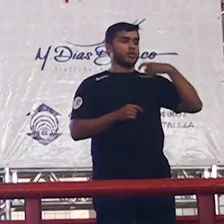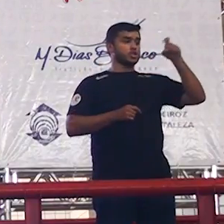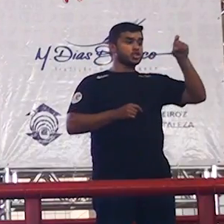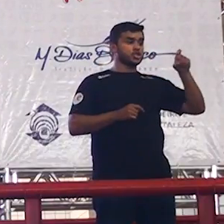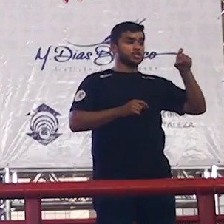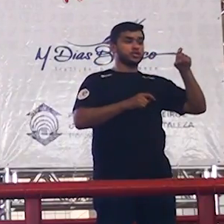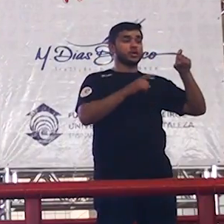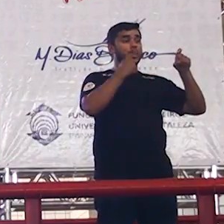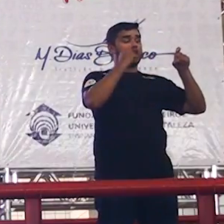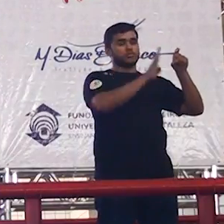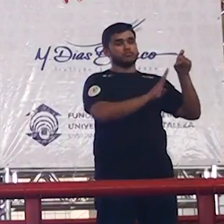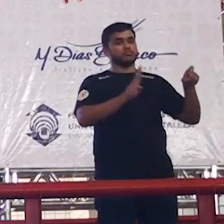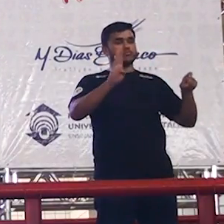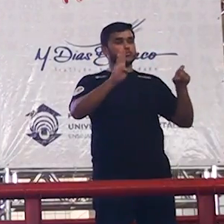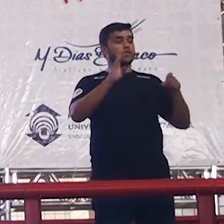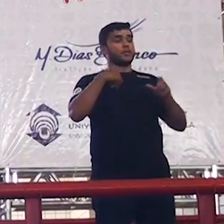menos